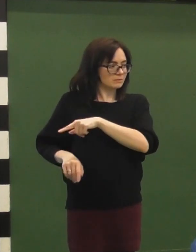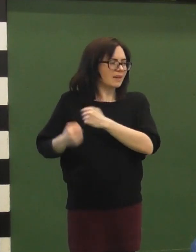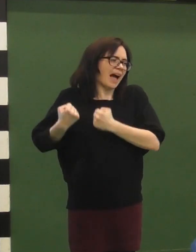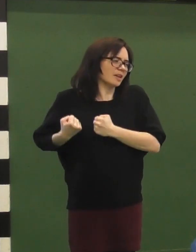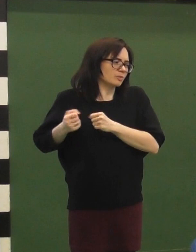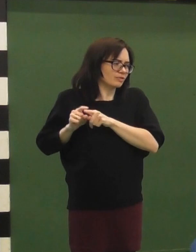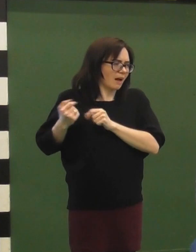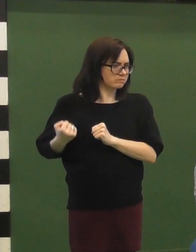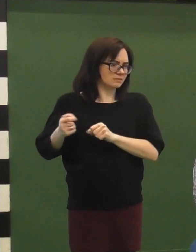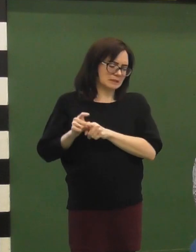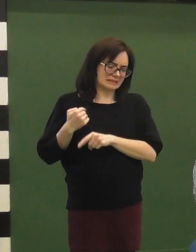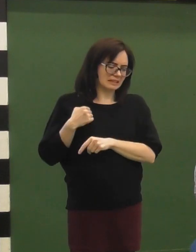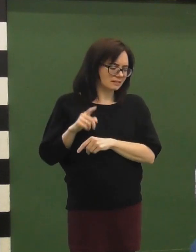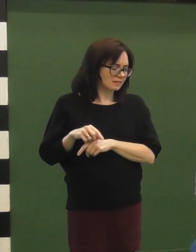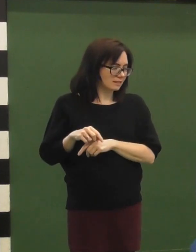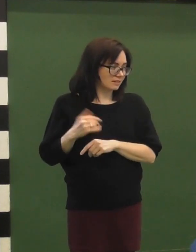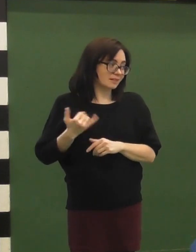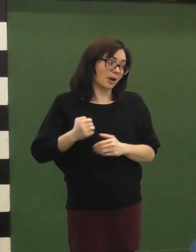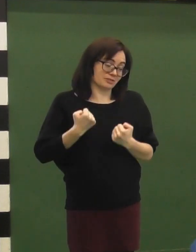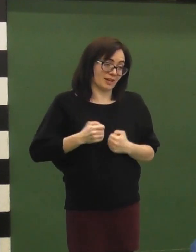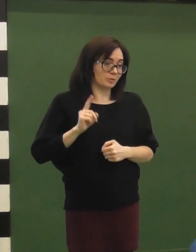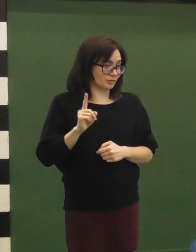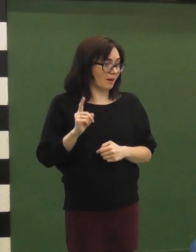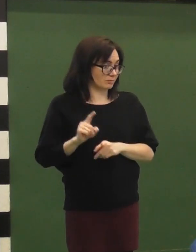volt nálam. Ma is erősebb.